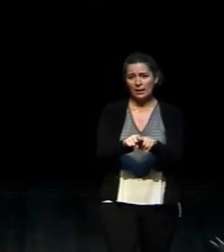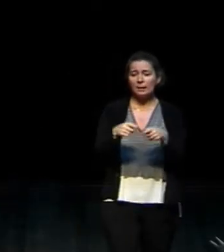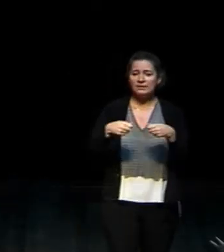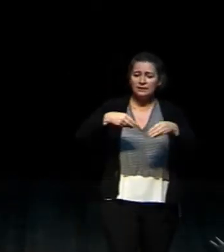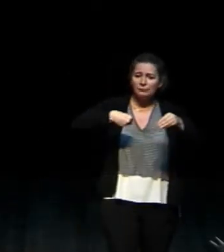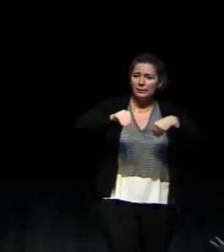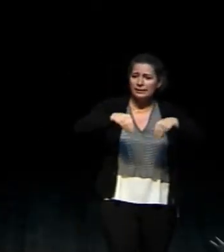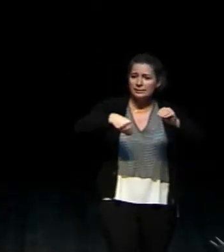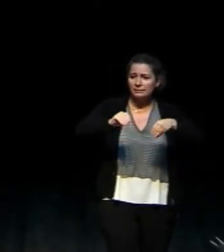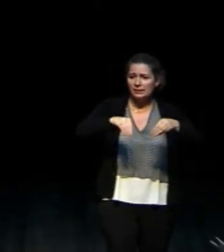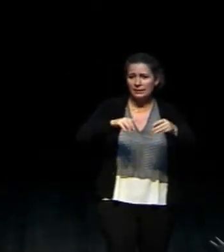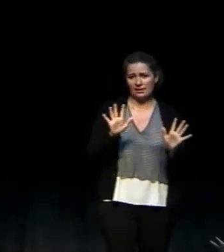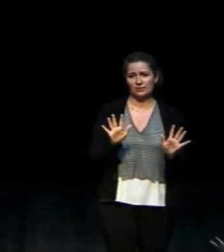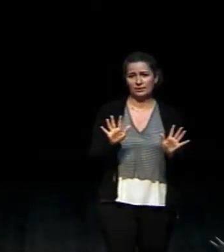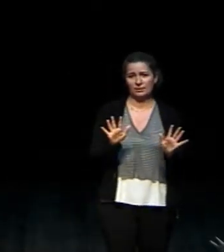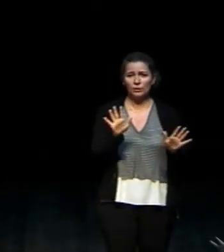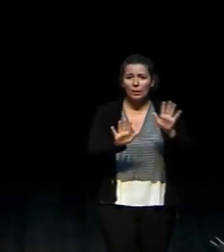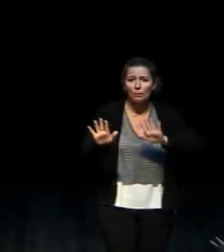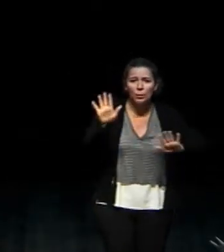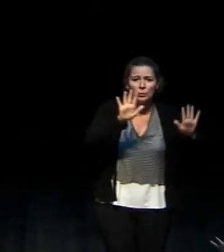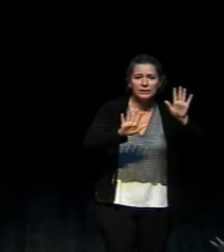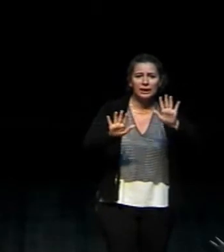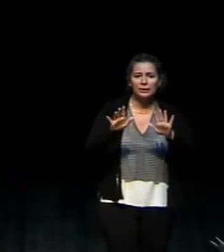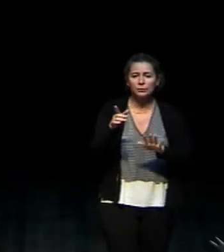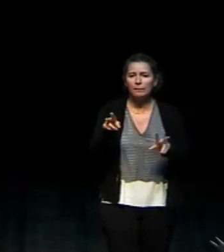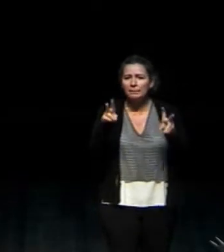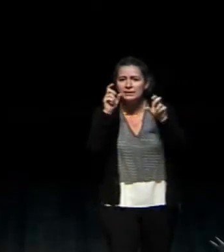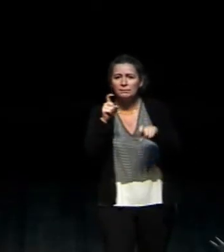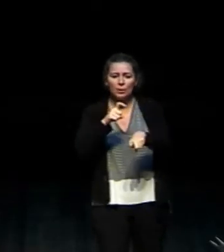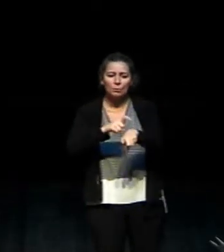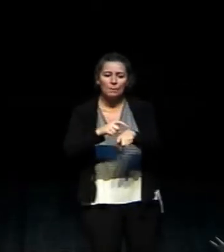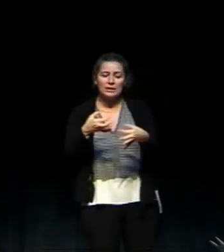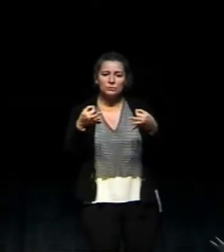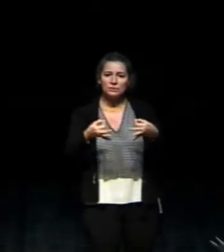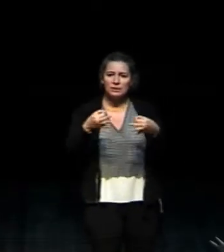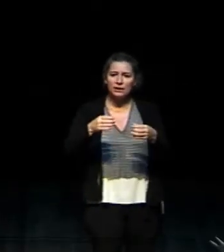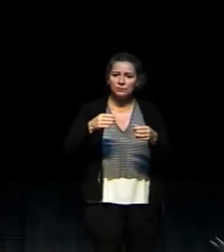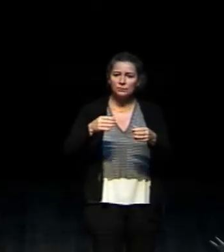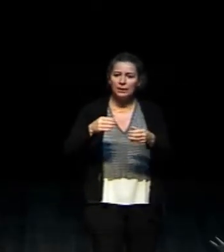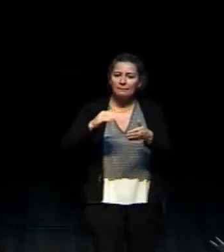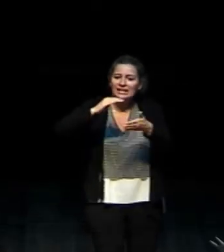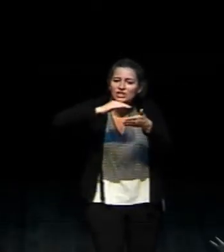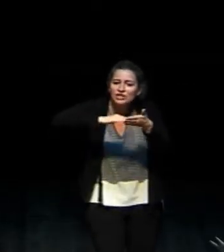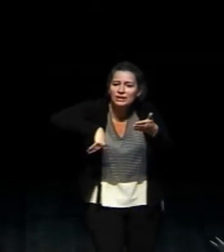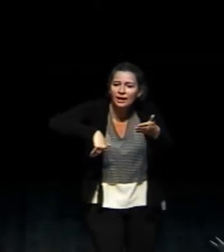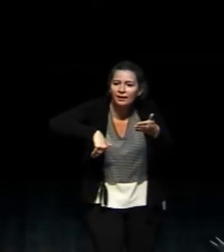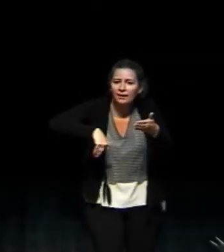está correto nesse ponto de vista, mas o aluno também está. Então, isso requer uma certa flexibilidade. É